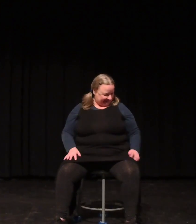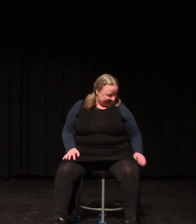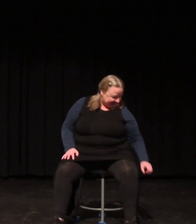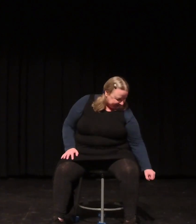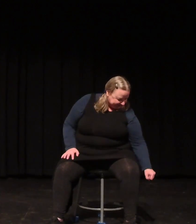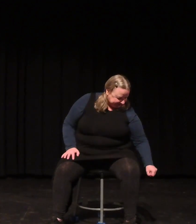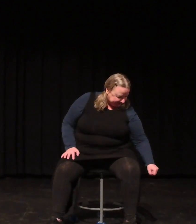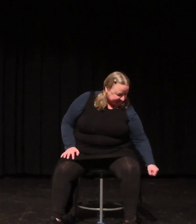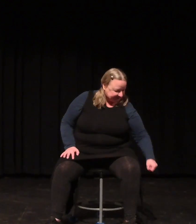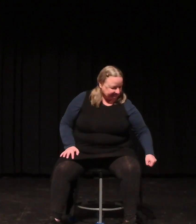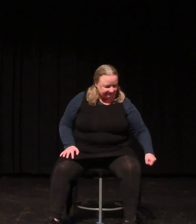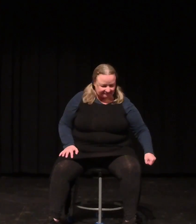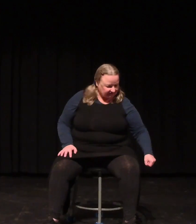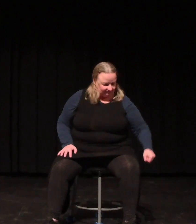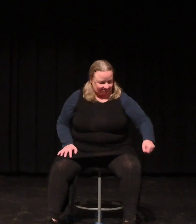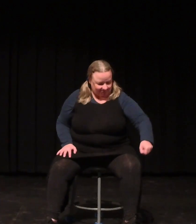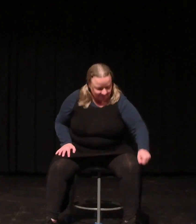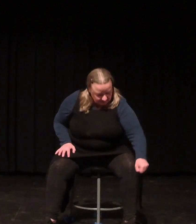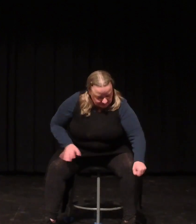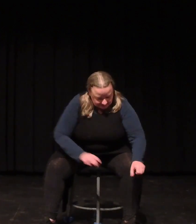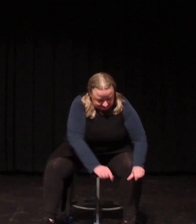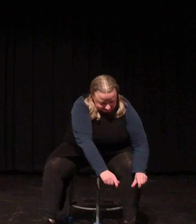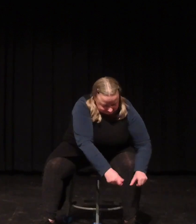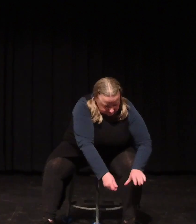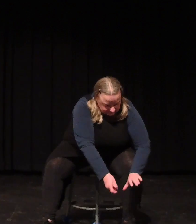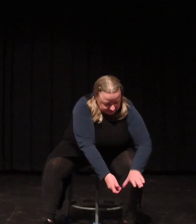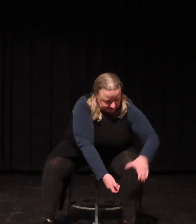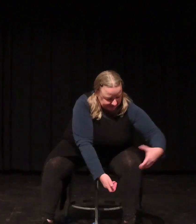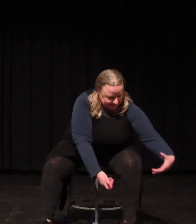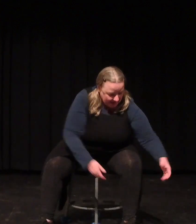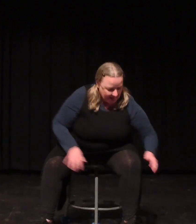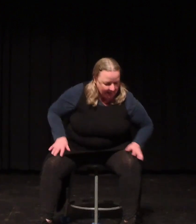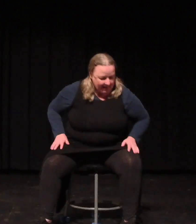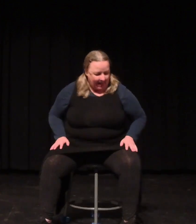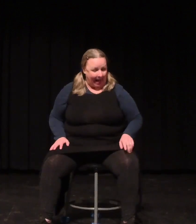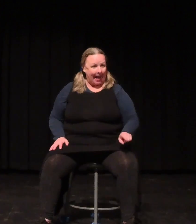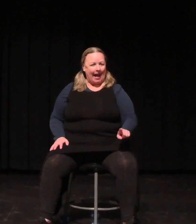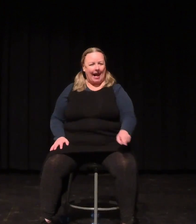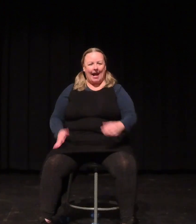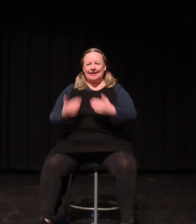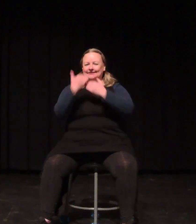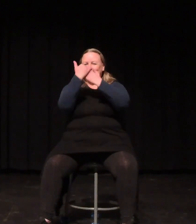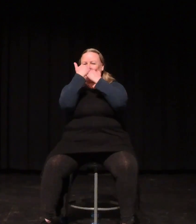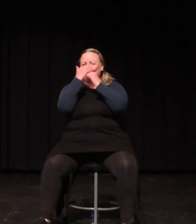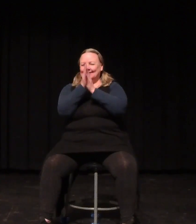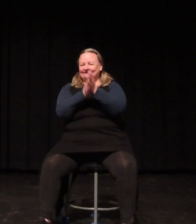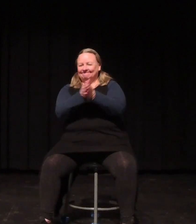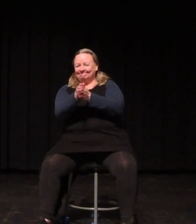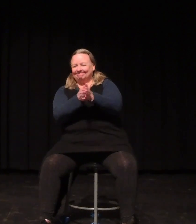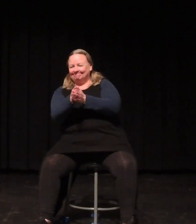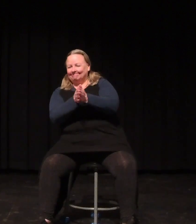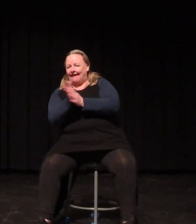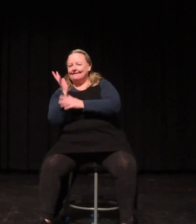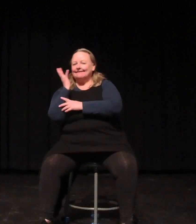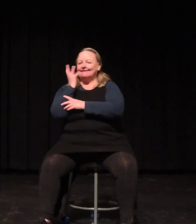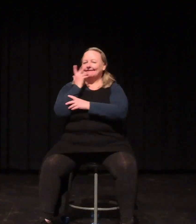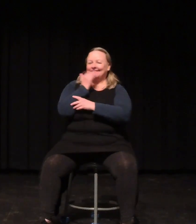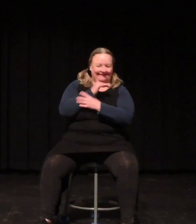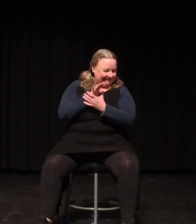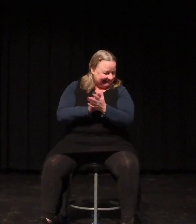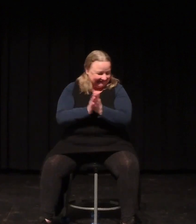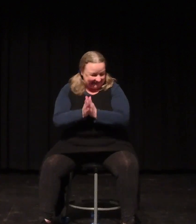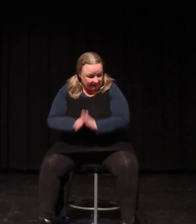J'avais faim, hein? Tout le monde me regarde. Bon, OK, parfait. OK. Ouvrez pas la boîte à lunch. Oh, une